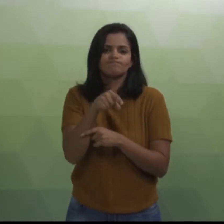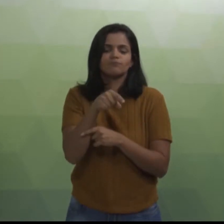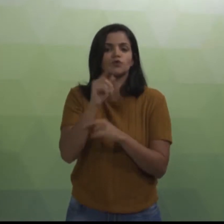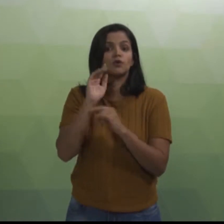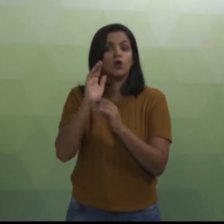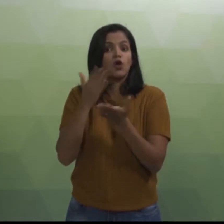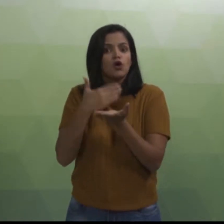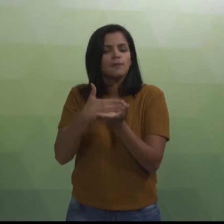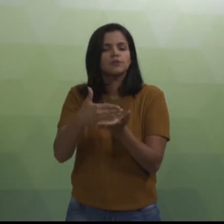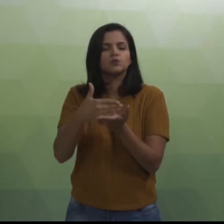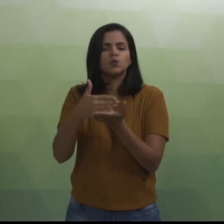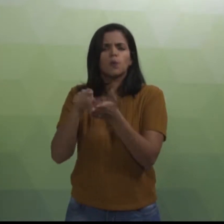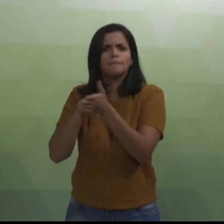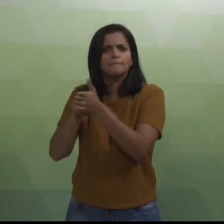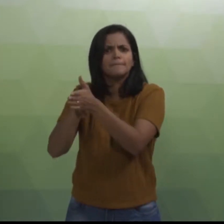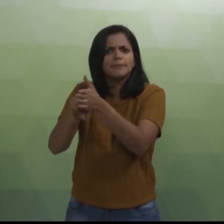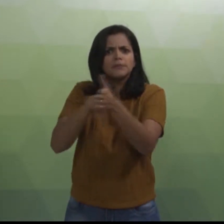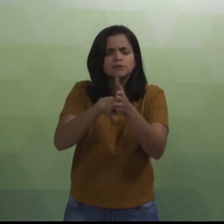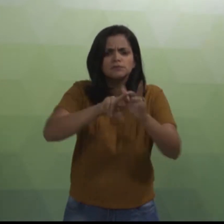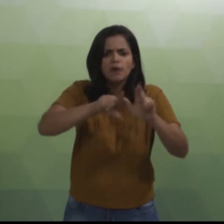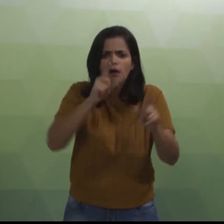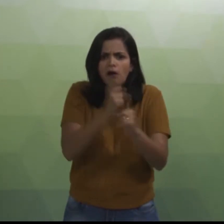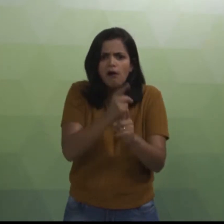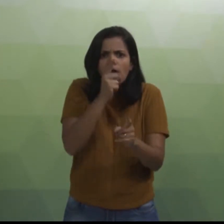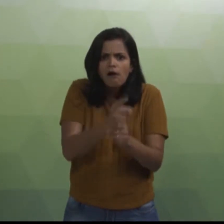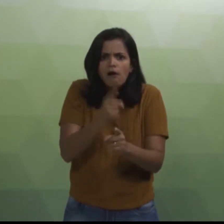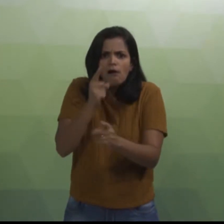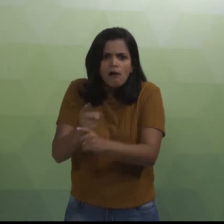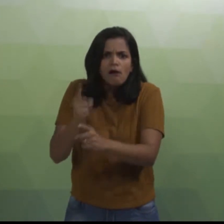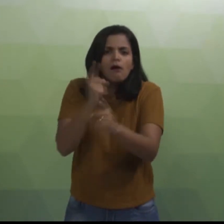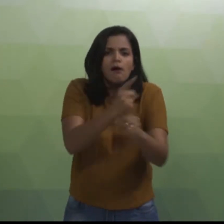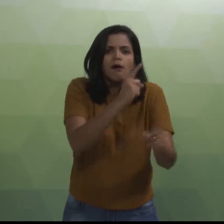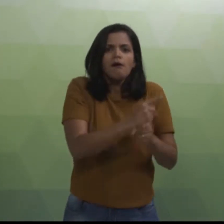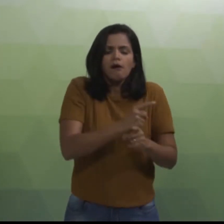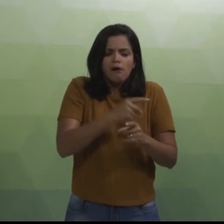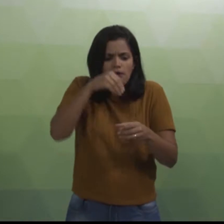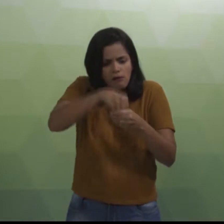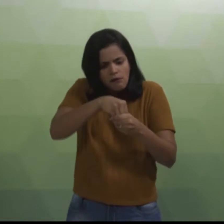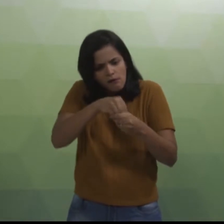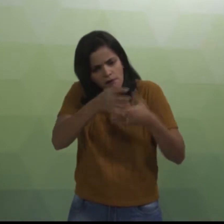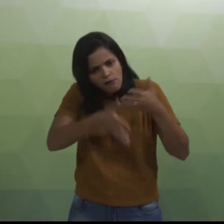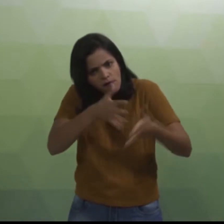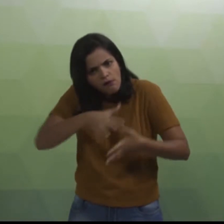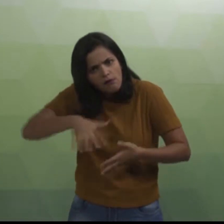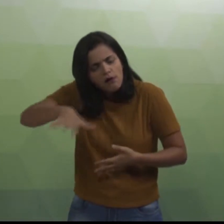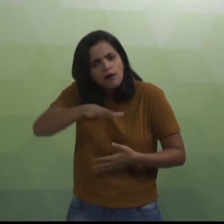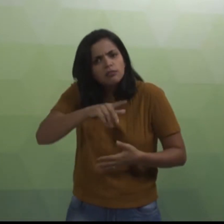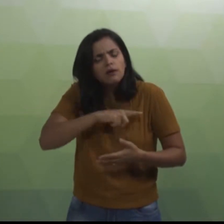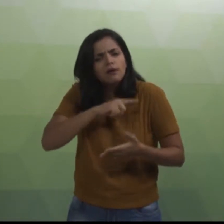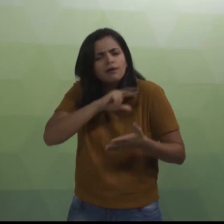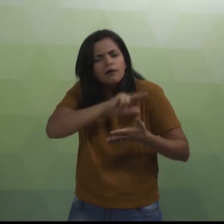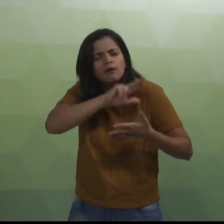interessante, porque começou a surgir pesquisas e descobertas a respeito das línguas de sinais.